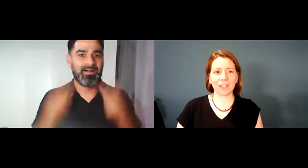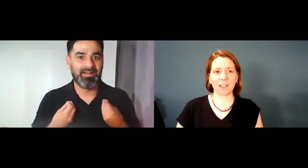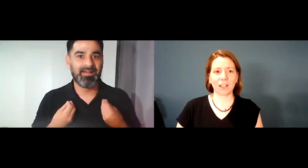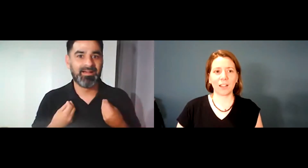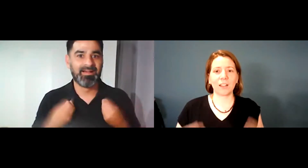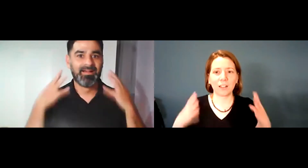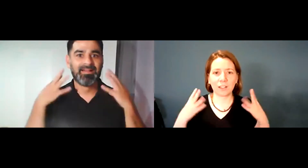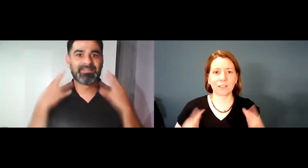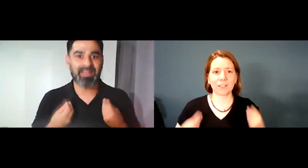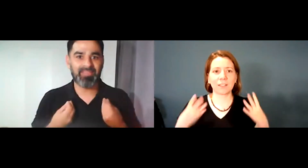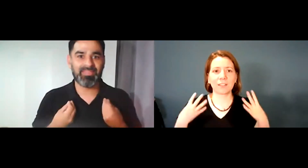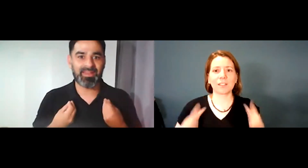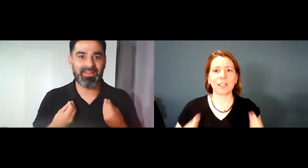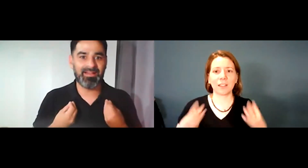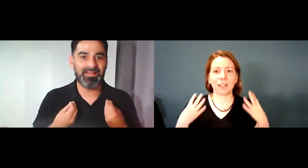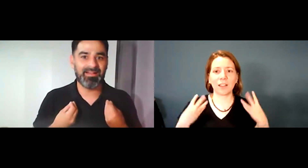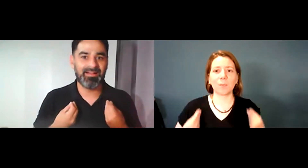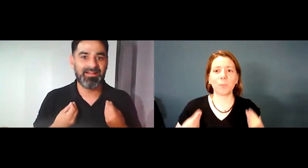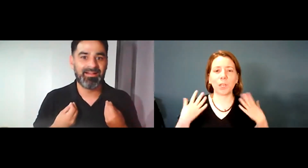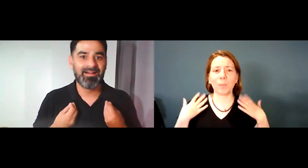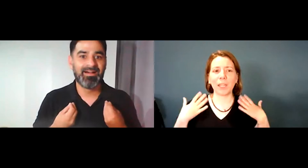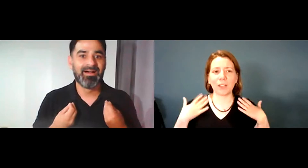Sandra. Ah, el cabello.